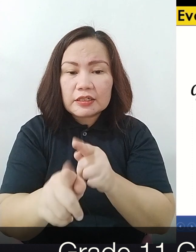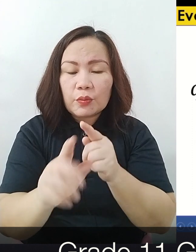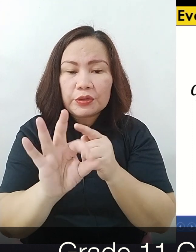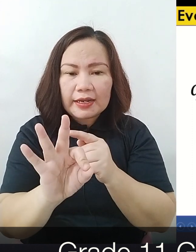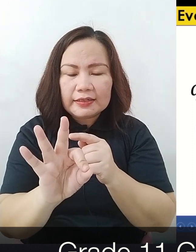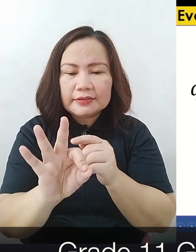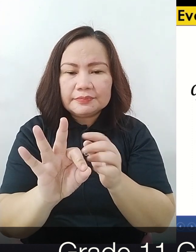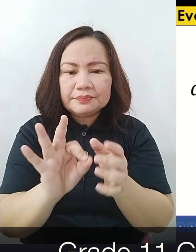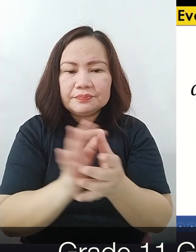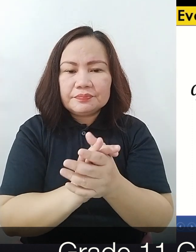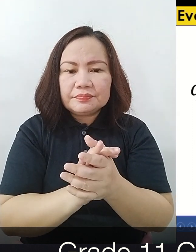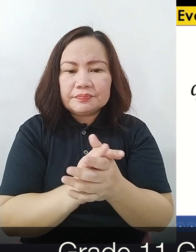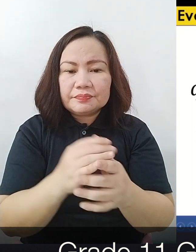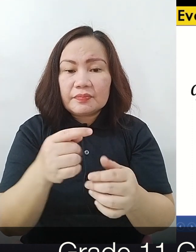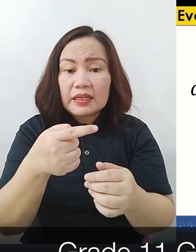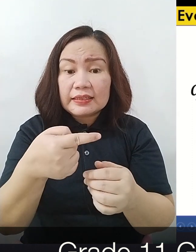9.